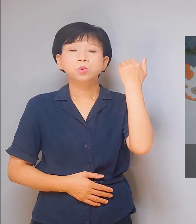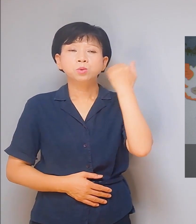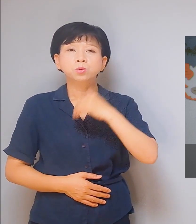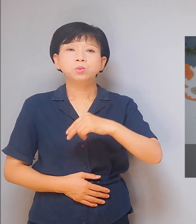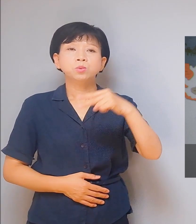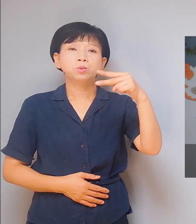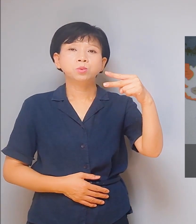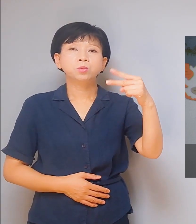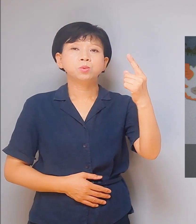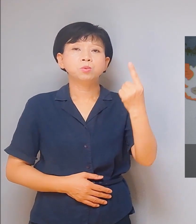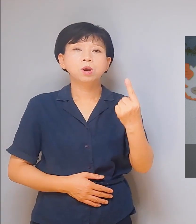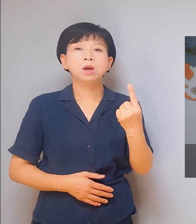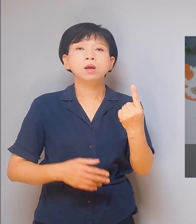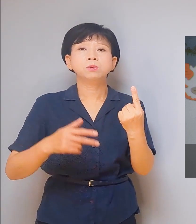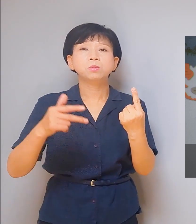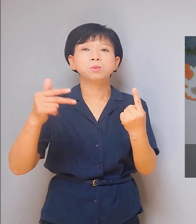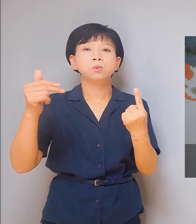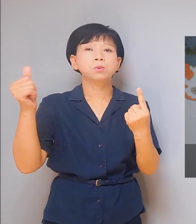무엇과도